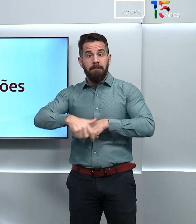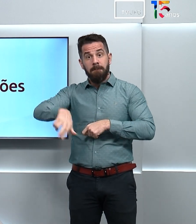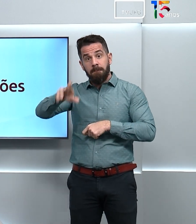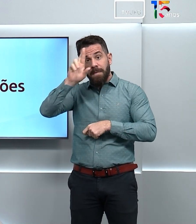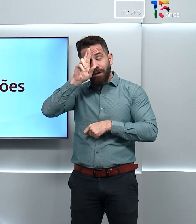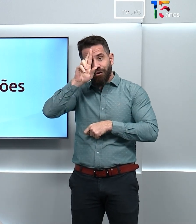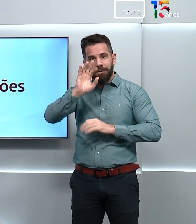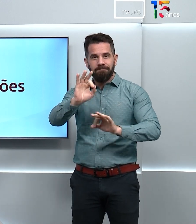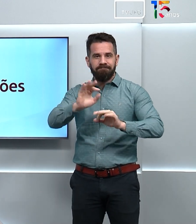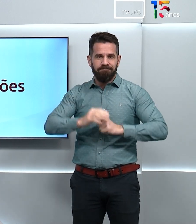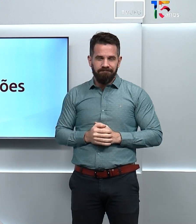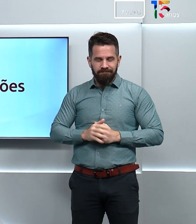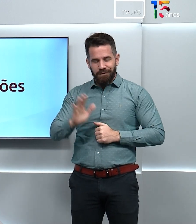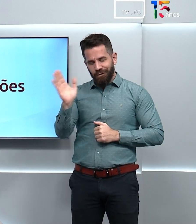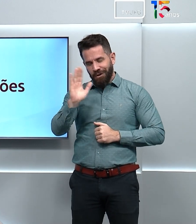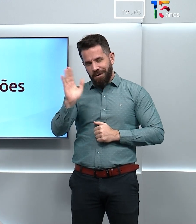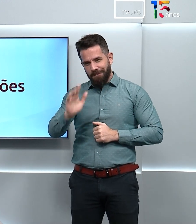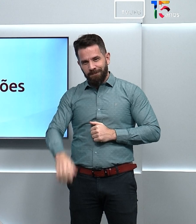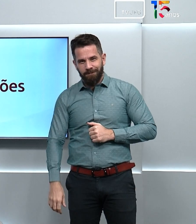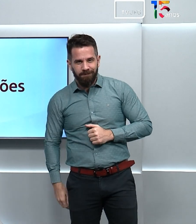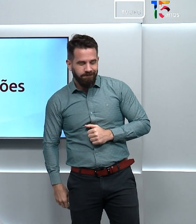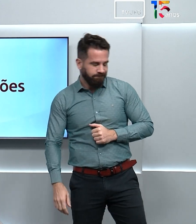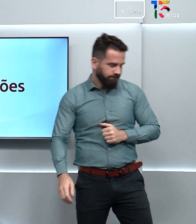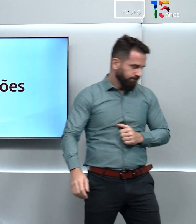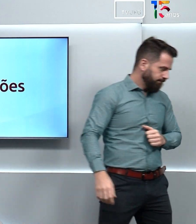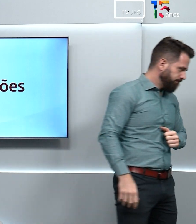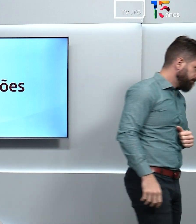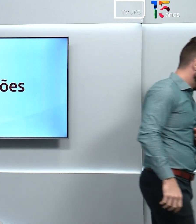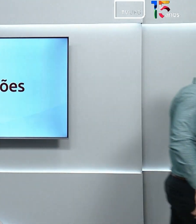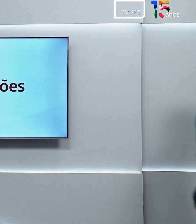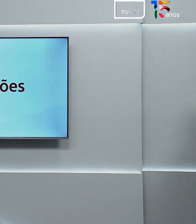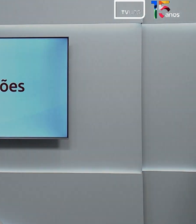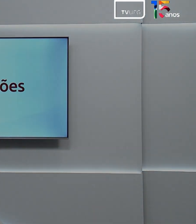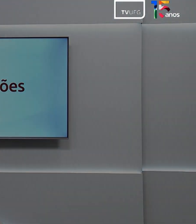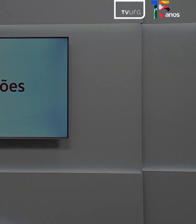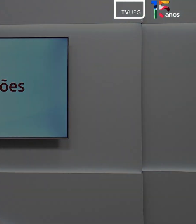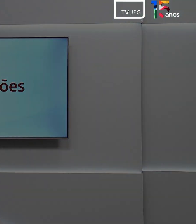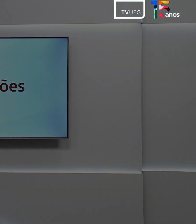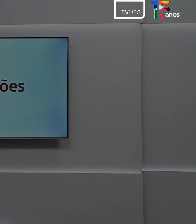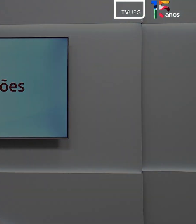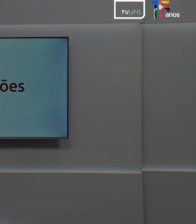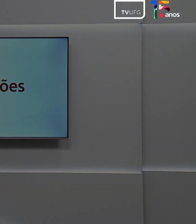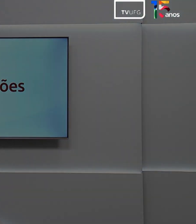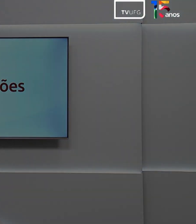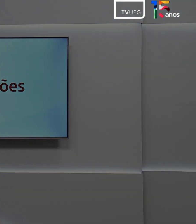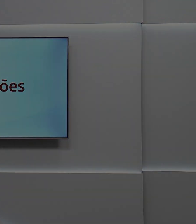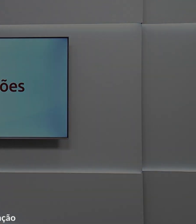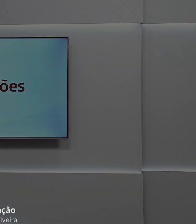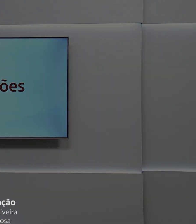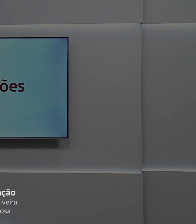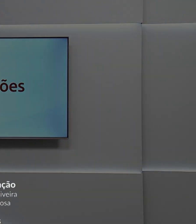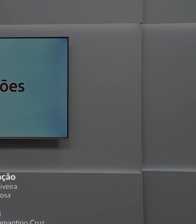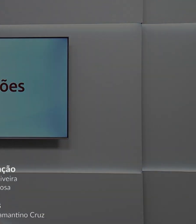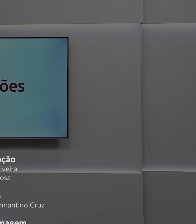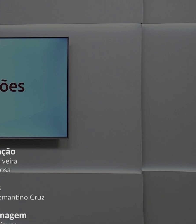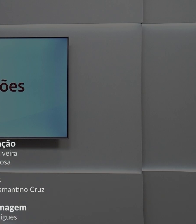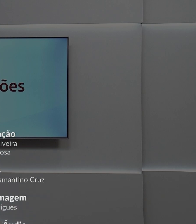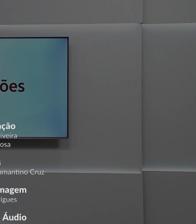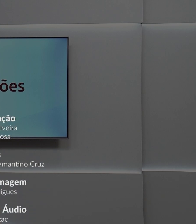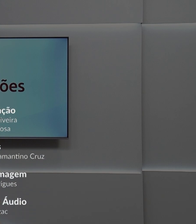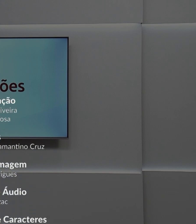629-9181-1406. Você também pode acompanhar nosso conteúdo pelas redes sociais, é só procurar por @TVUFG. Todo dia